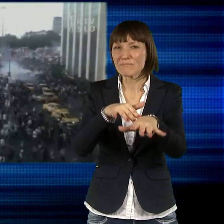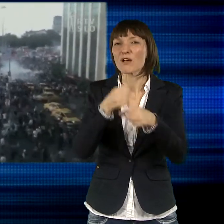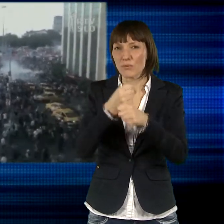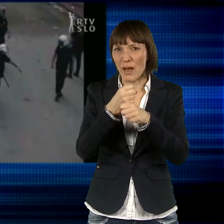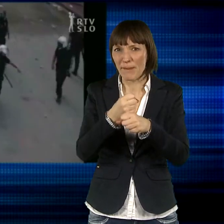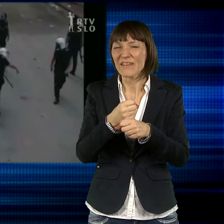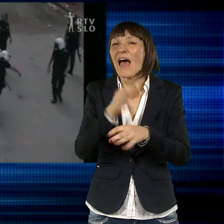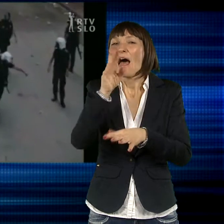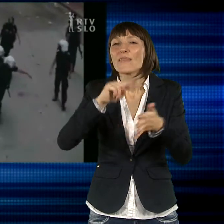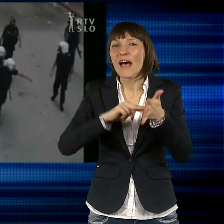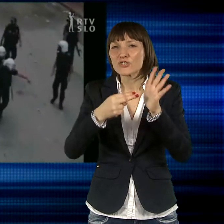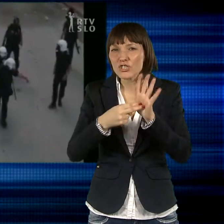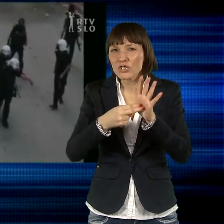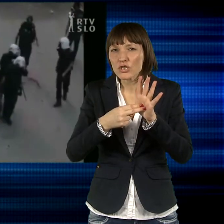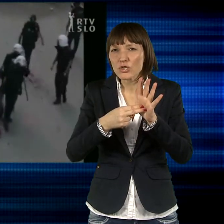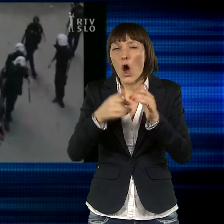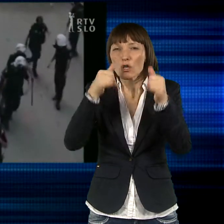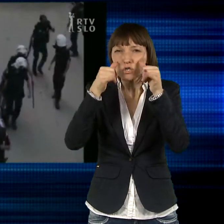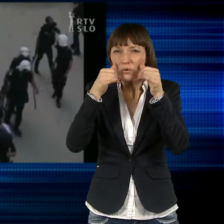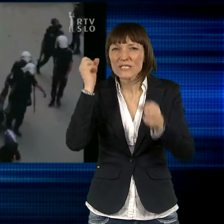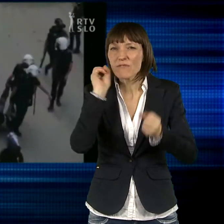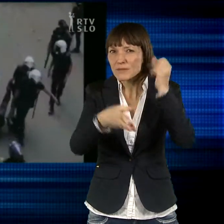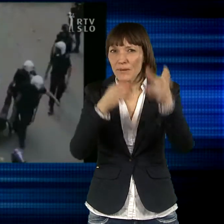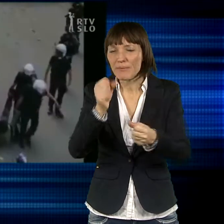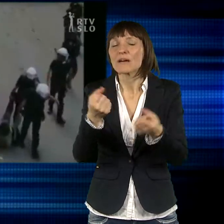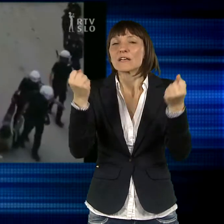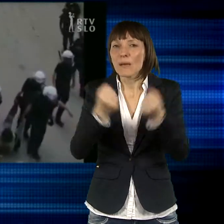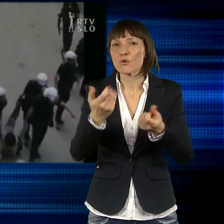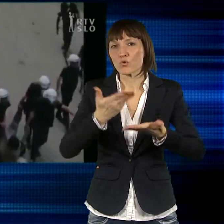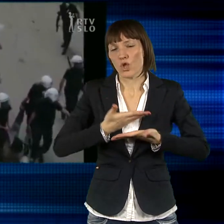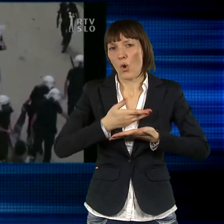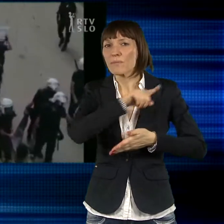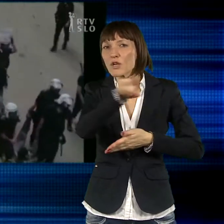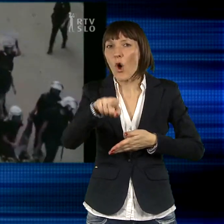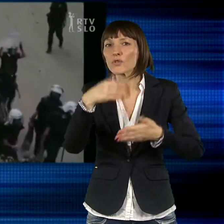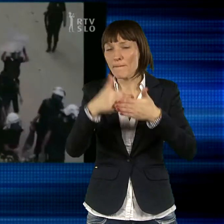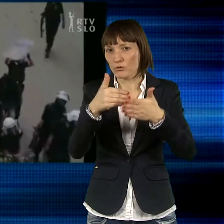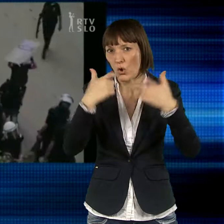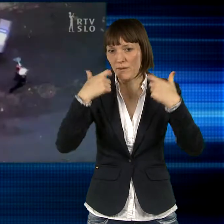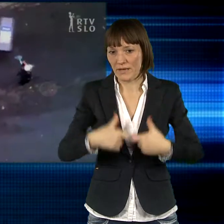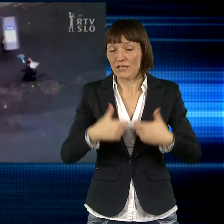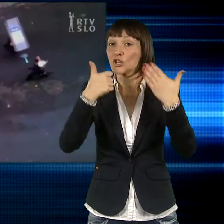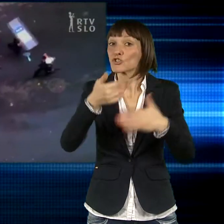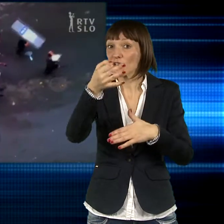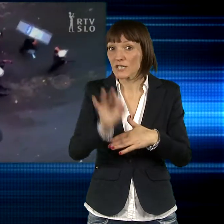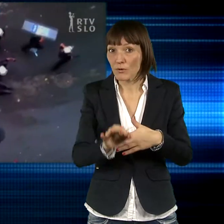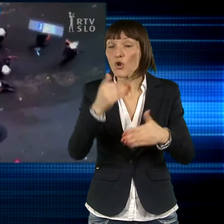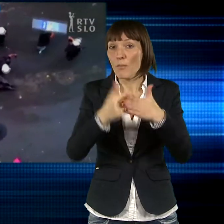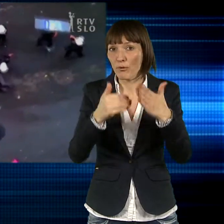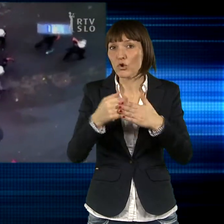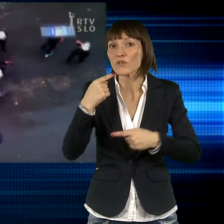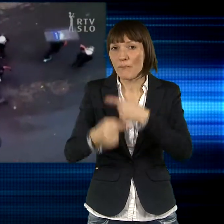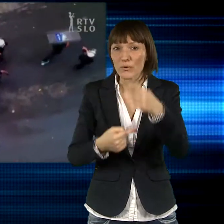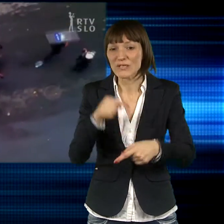parku Gezi načrtno uporabljala naboje solzivcem, da bi prizadejala hude telesne poškodbe. Kar 60%